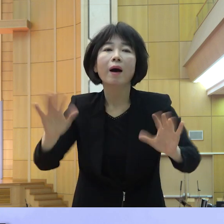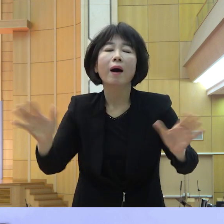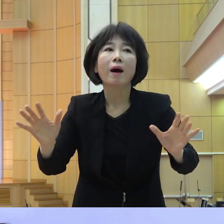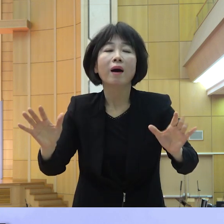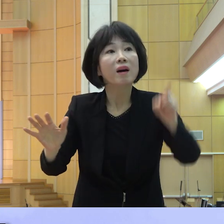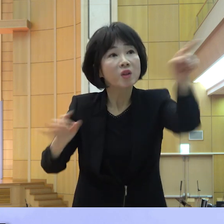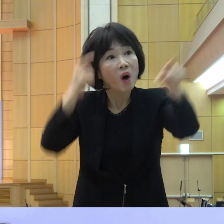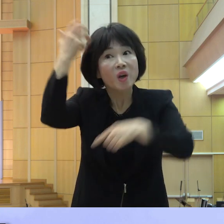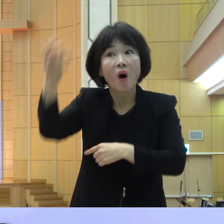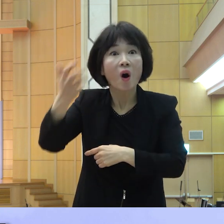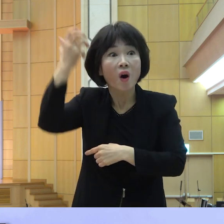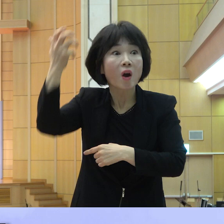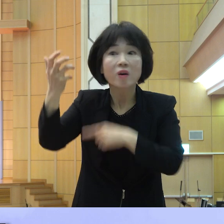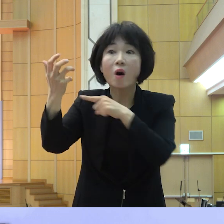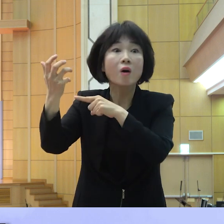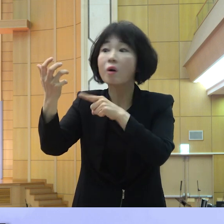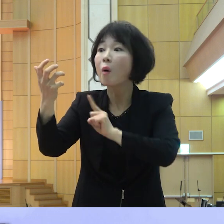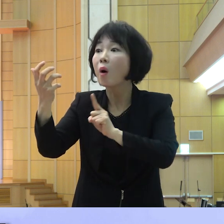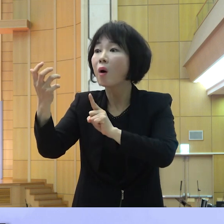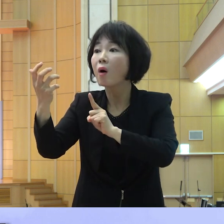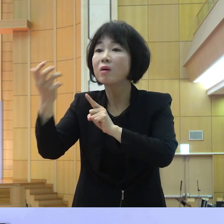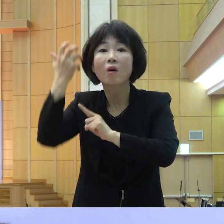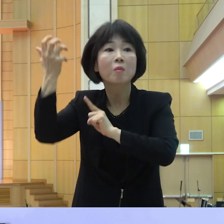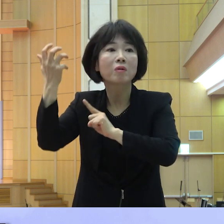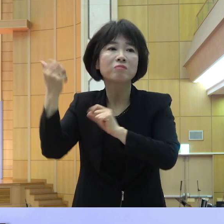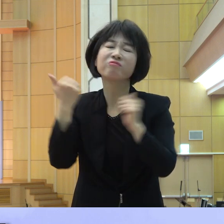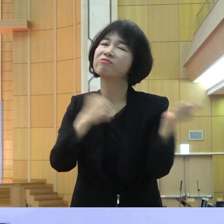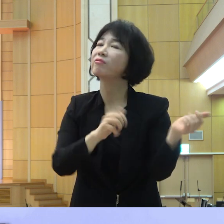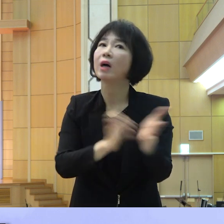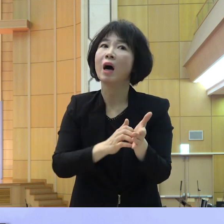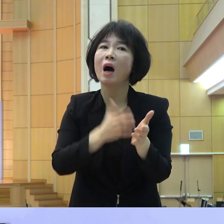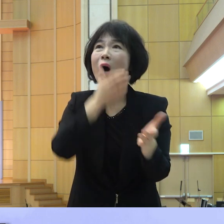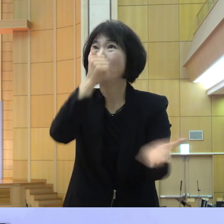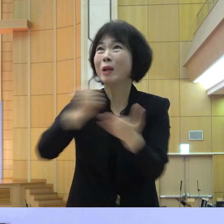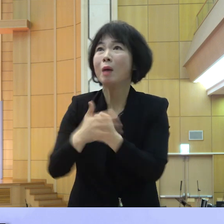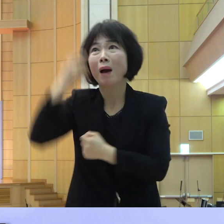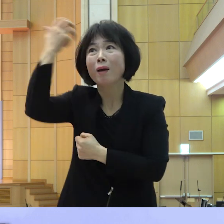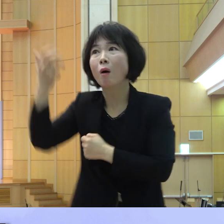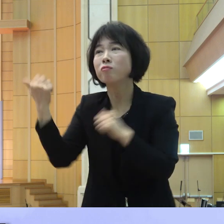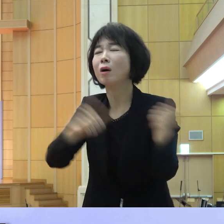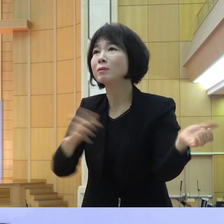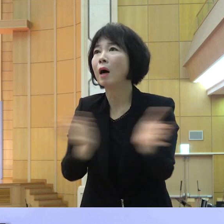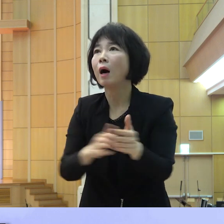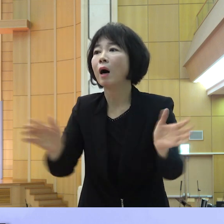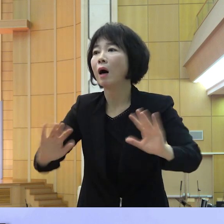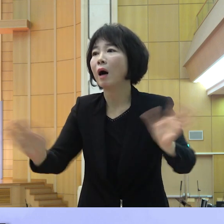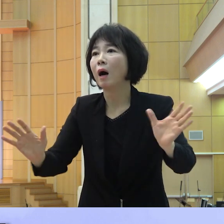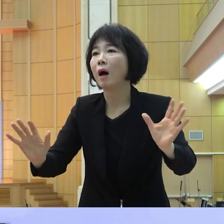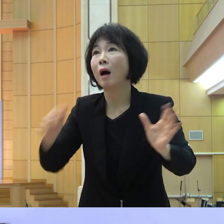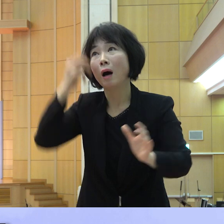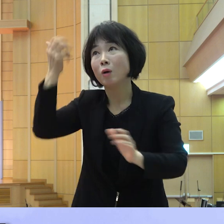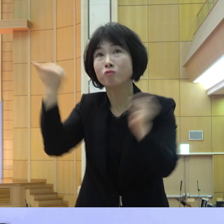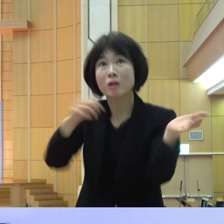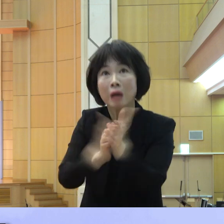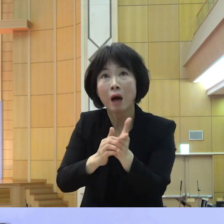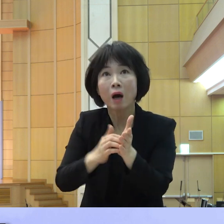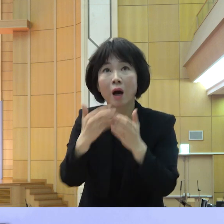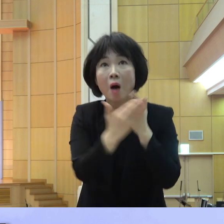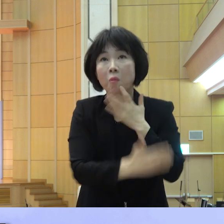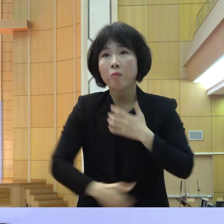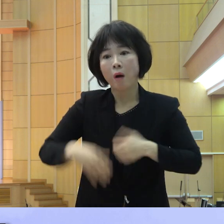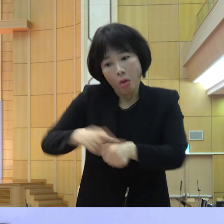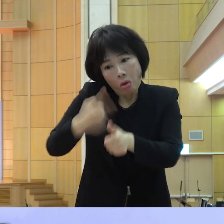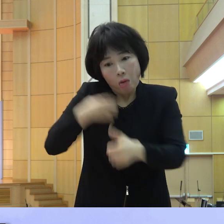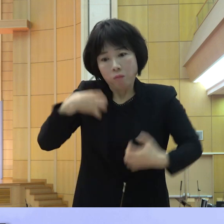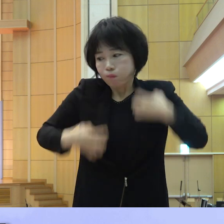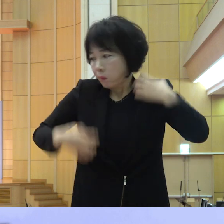사망, 죄값으로 영이 죽어버리고 영이 죽어버리다 보니까 육체적으로도 병들게